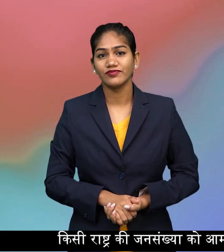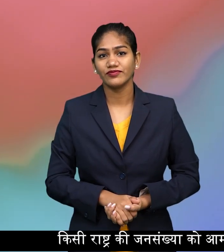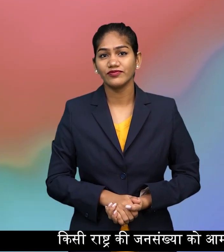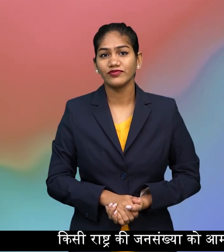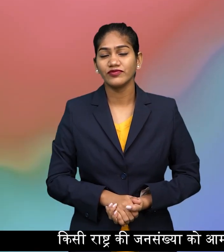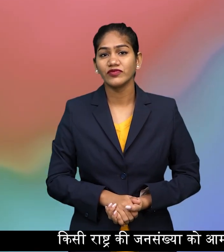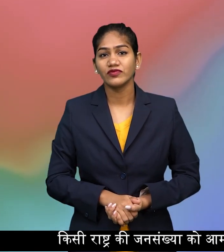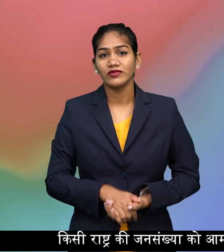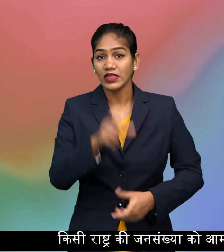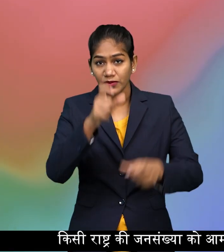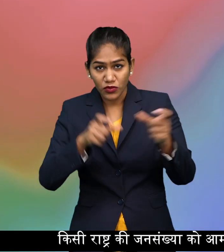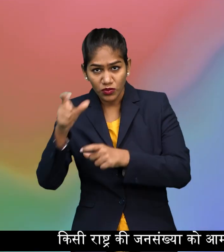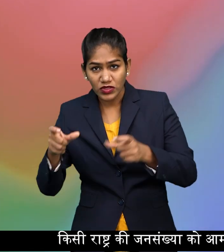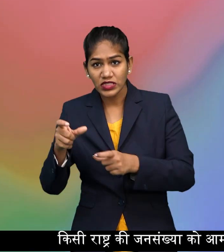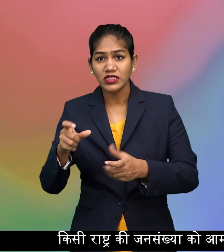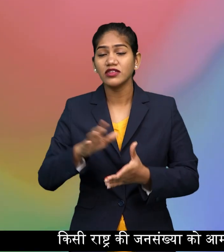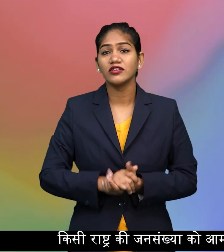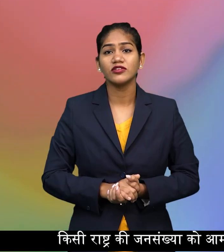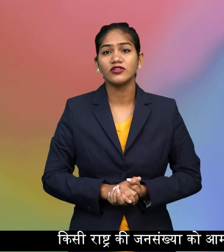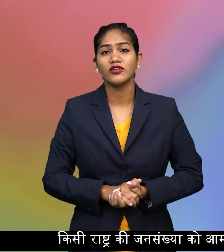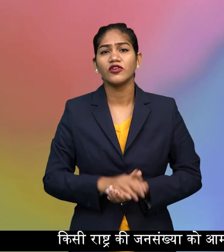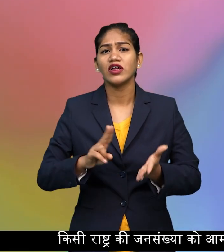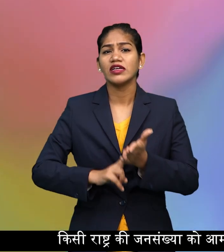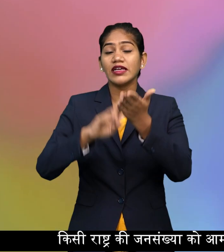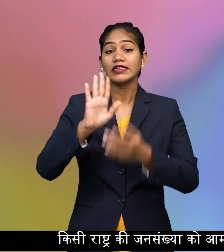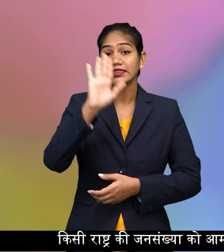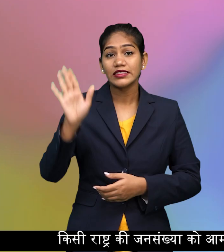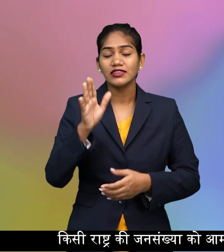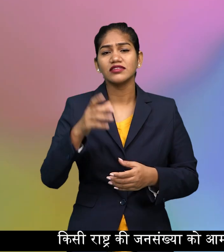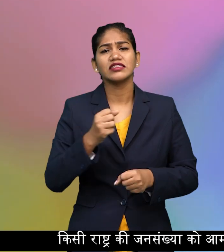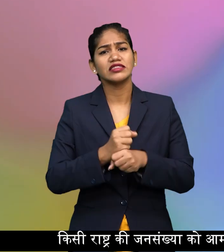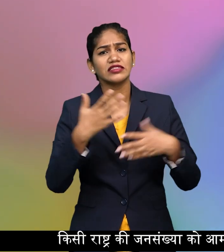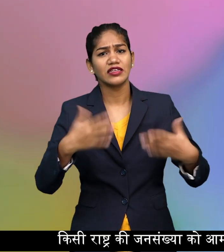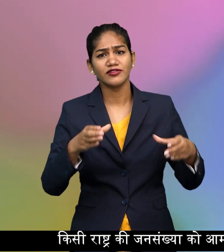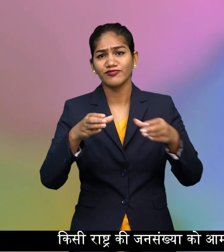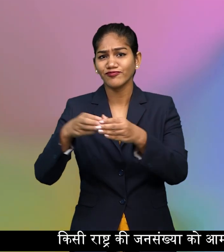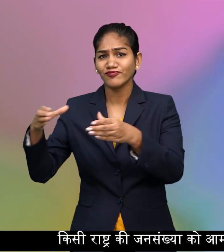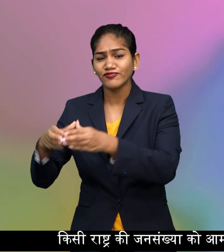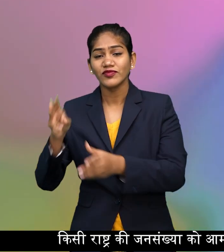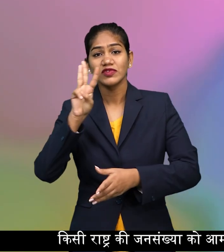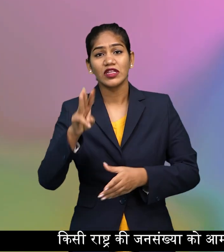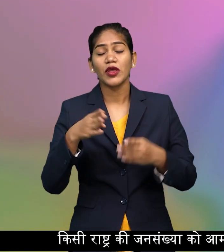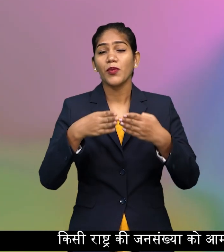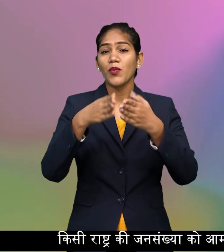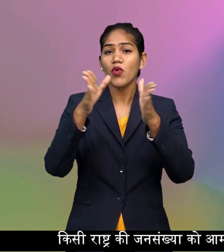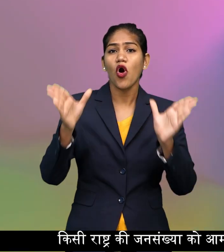किसी राष्ट्र की जनसंख्या को आमतौर पर 3 व्याप्त श्रेणियों में बांटा जाता है।